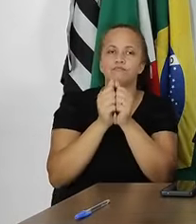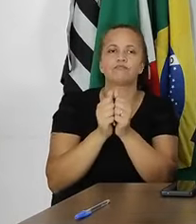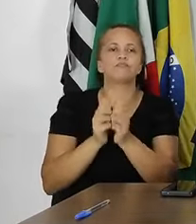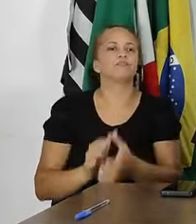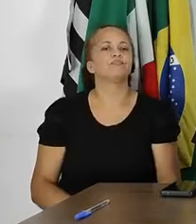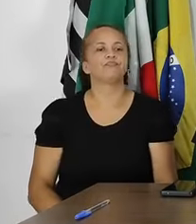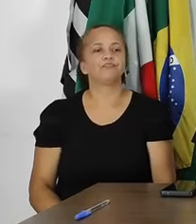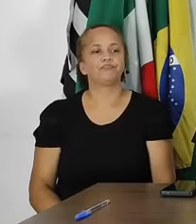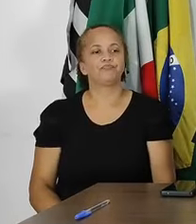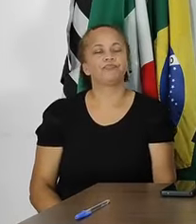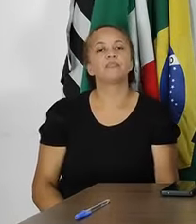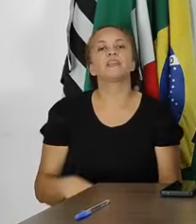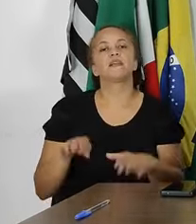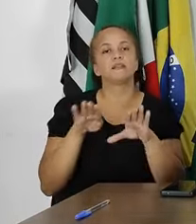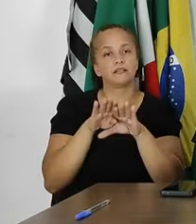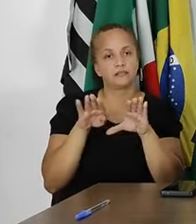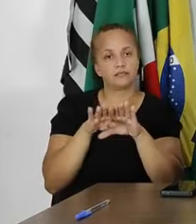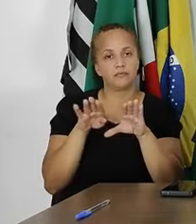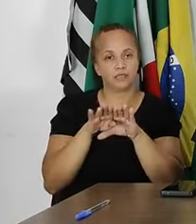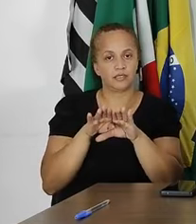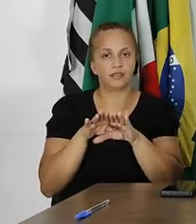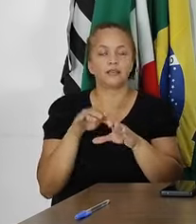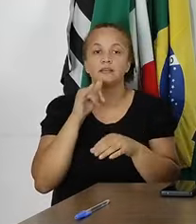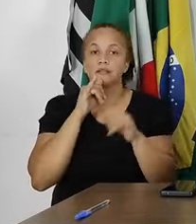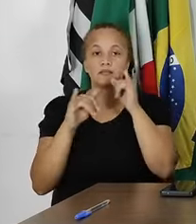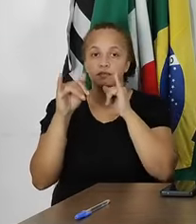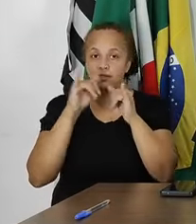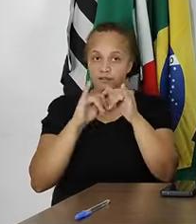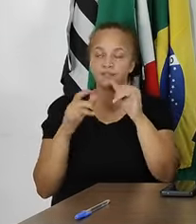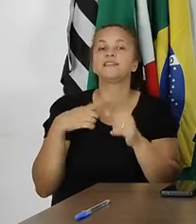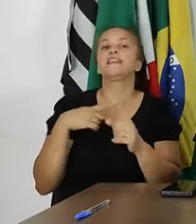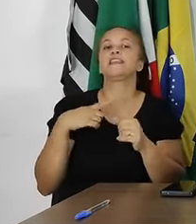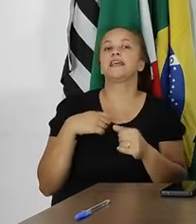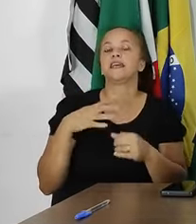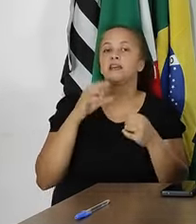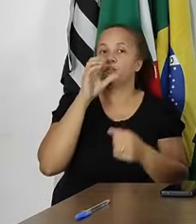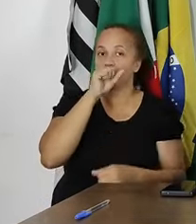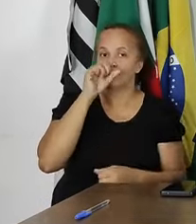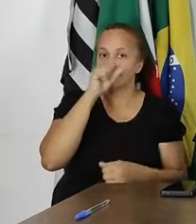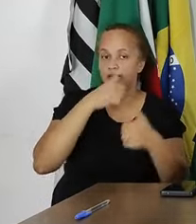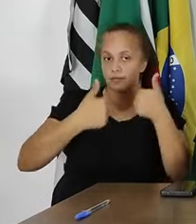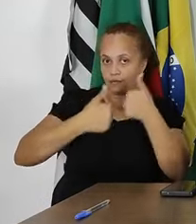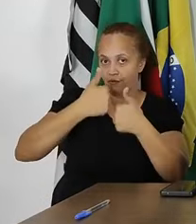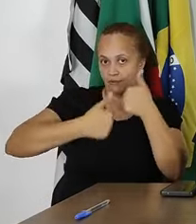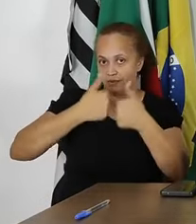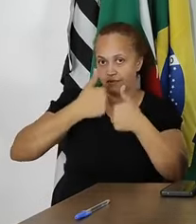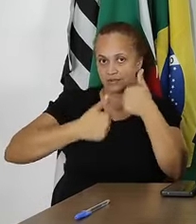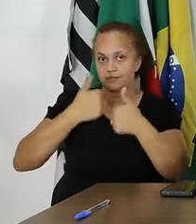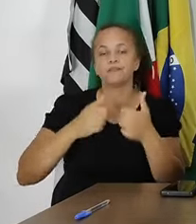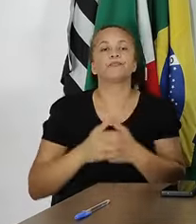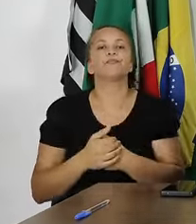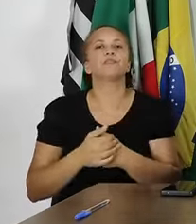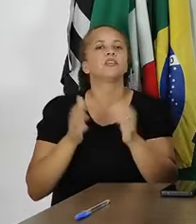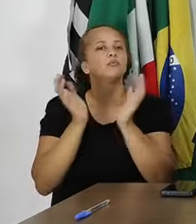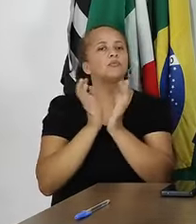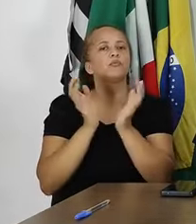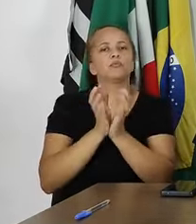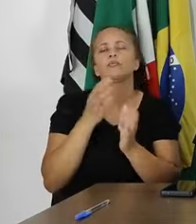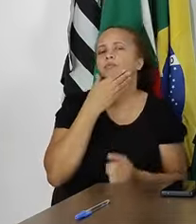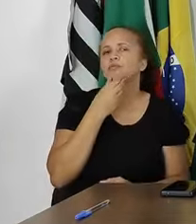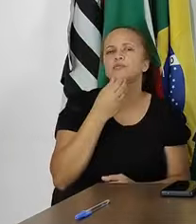bom? O outro aviso é que nós temos o FBO, né? O André e mais um grupo de irmãos estão nesse trabalho,